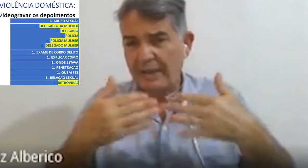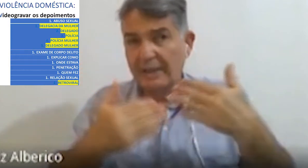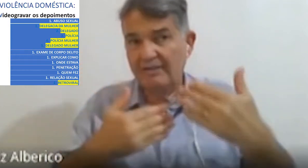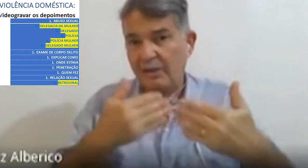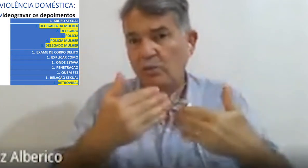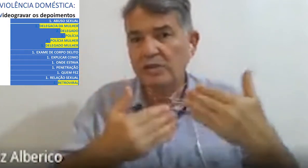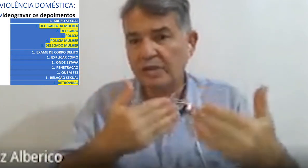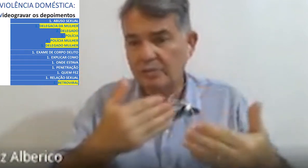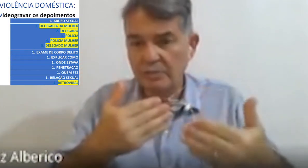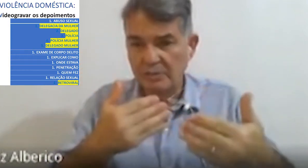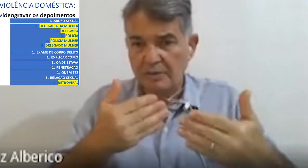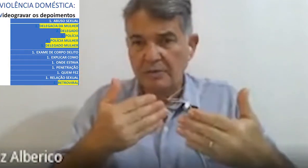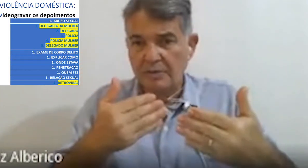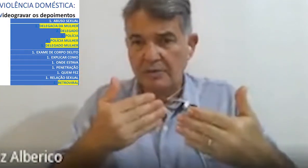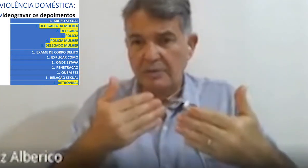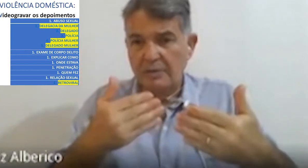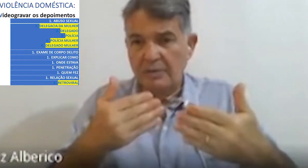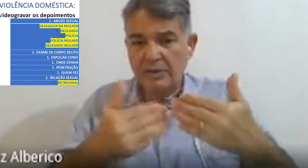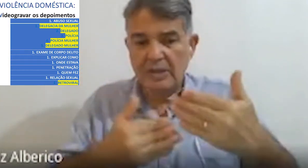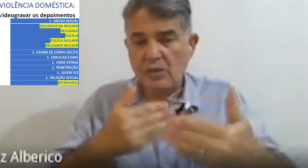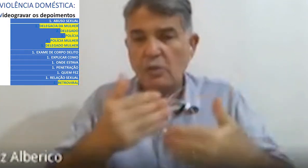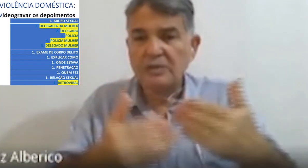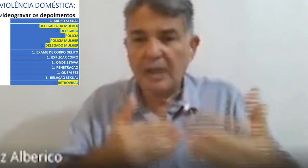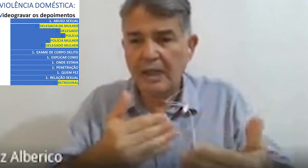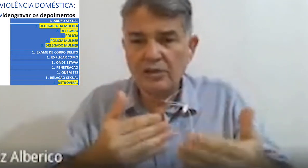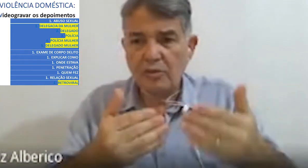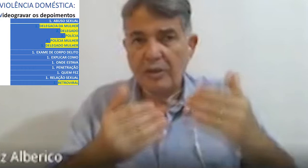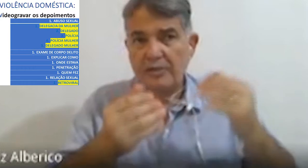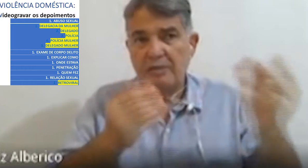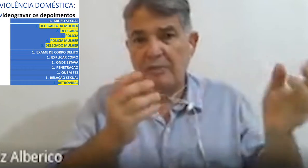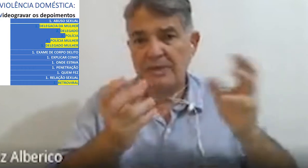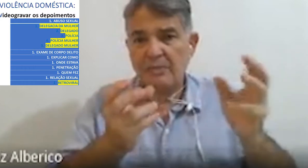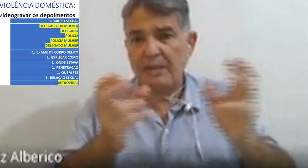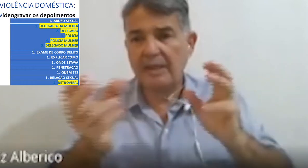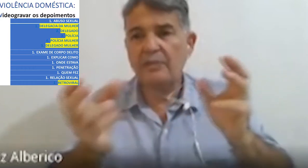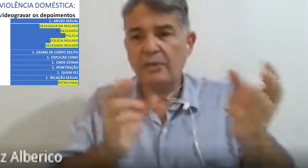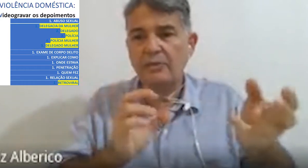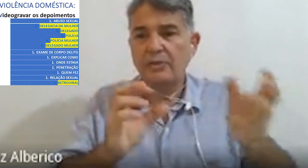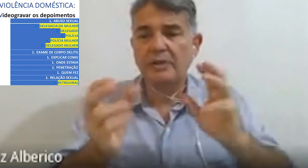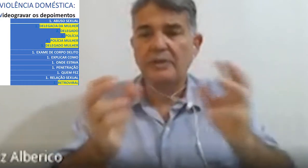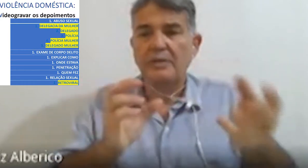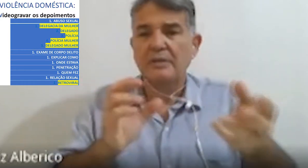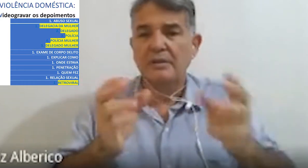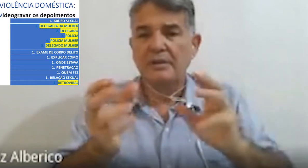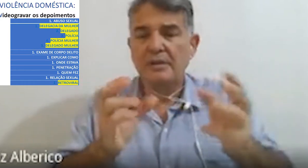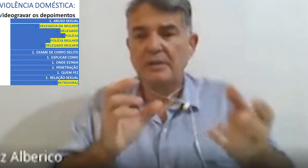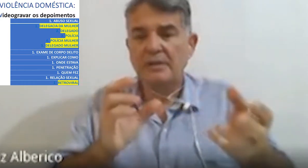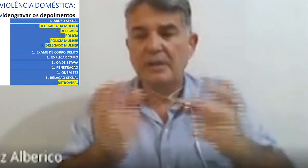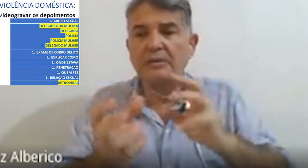ela vai contando. E nesse contar a história, você vai perceber até que ponto tem